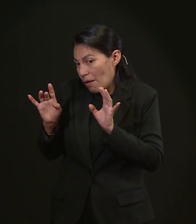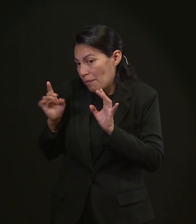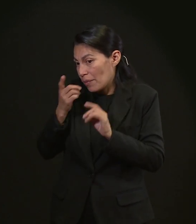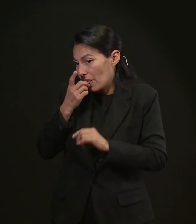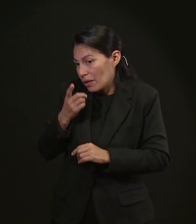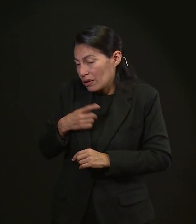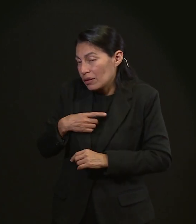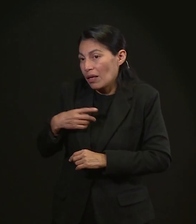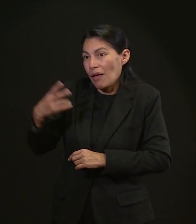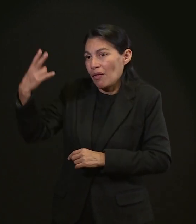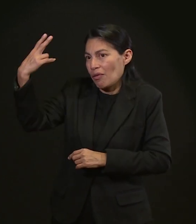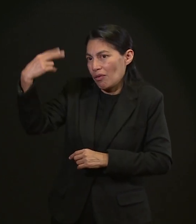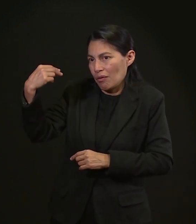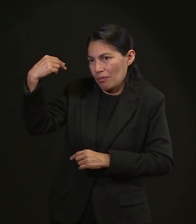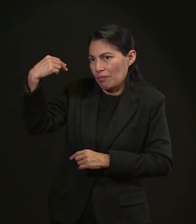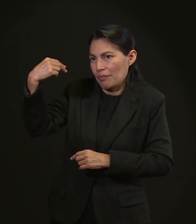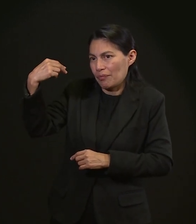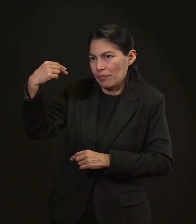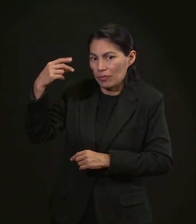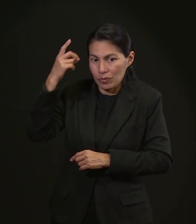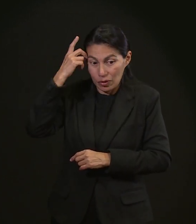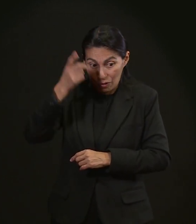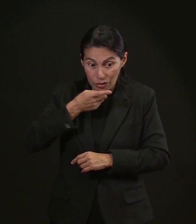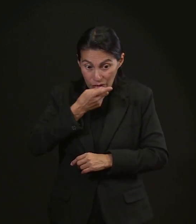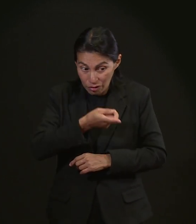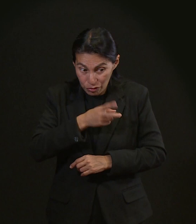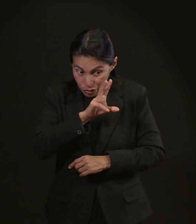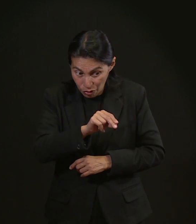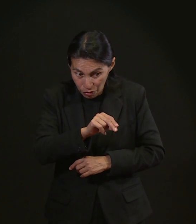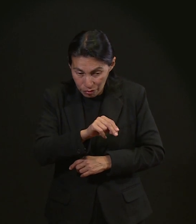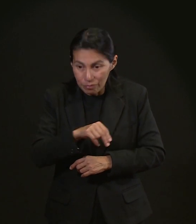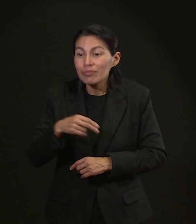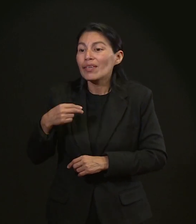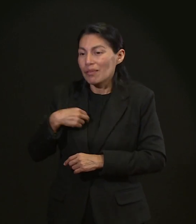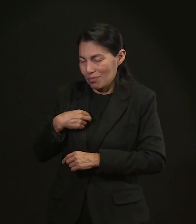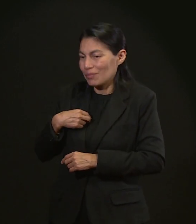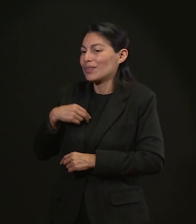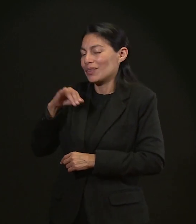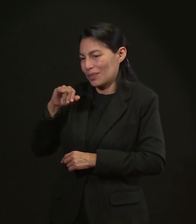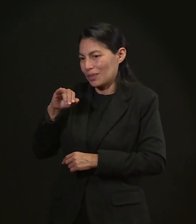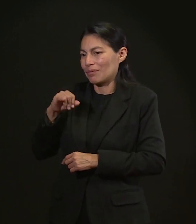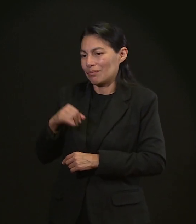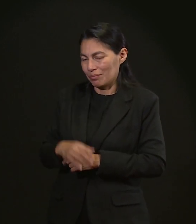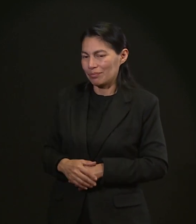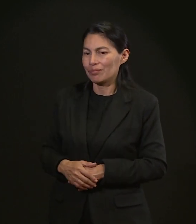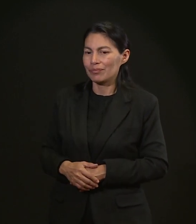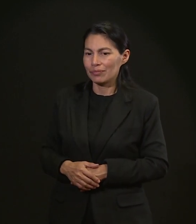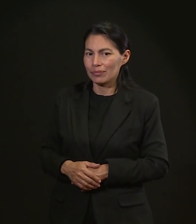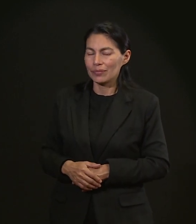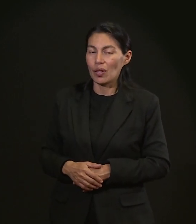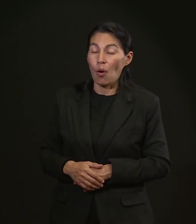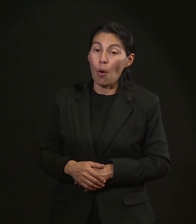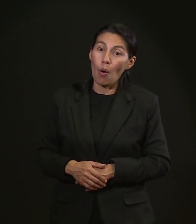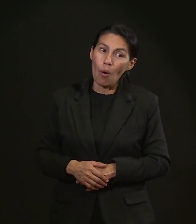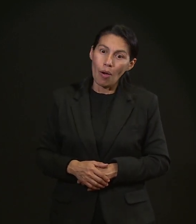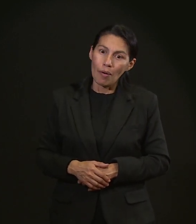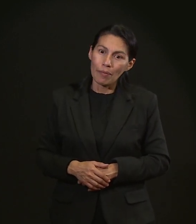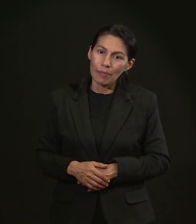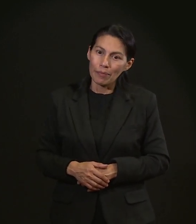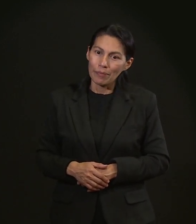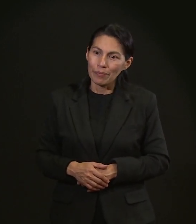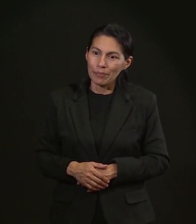clarito o sea dios les ha dicho no a ciertas cosas de alguna